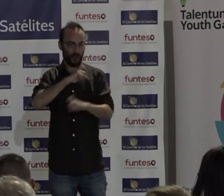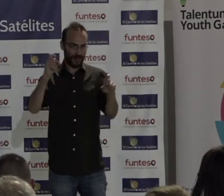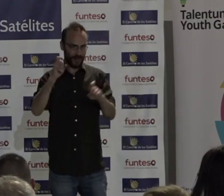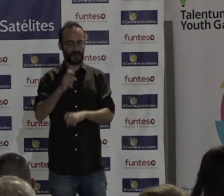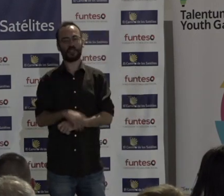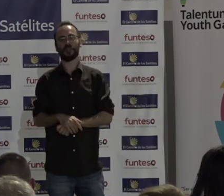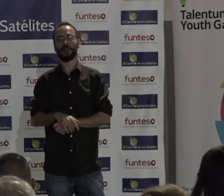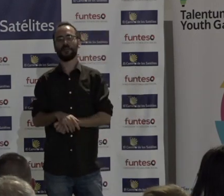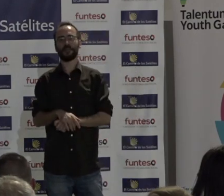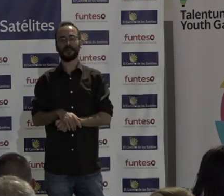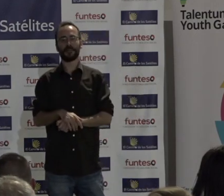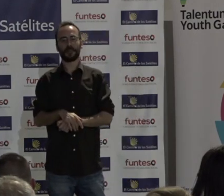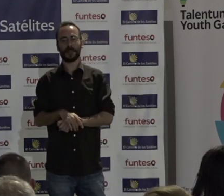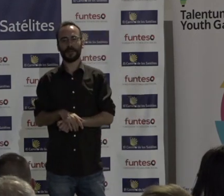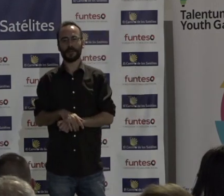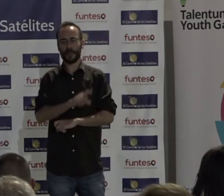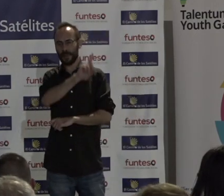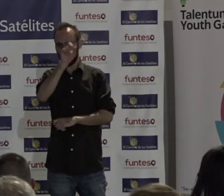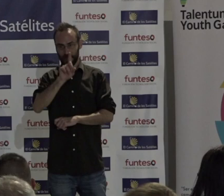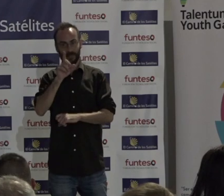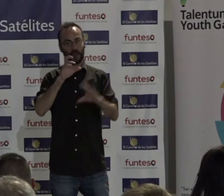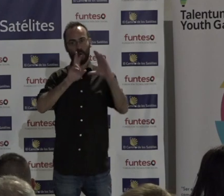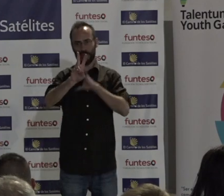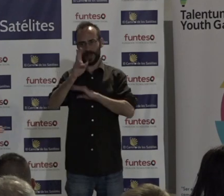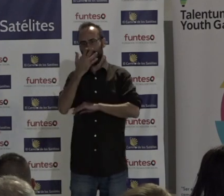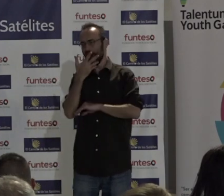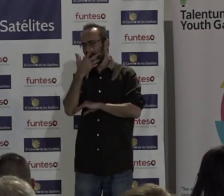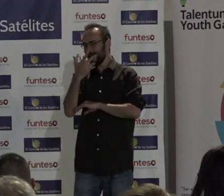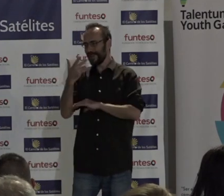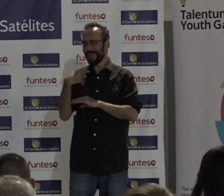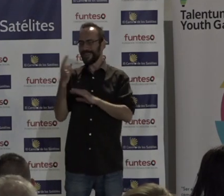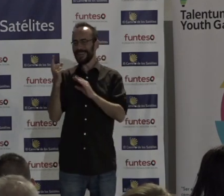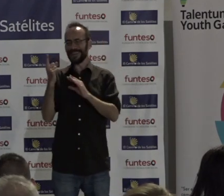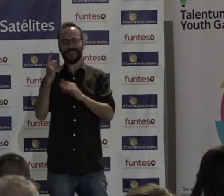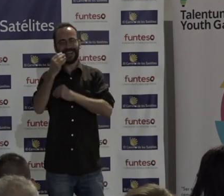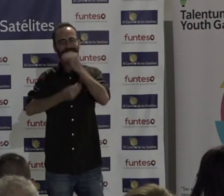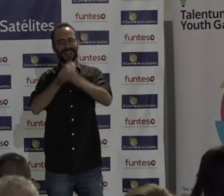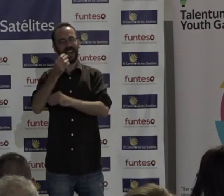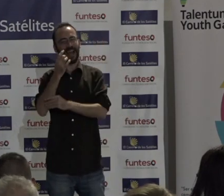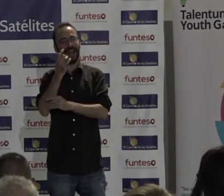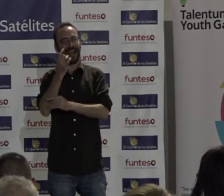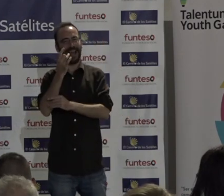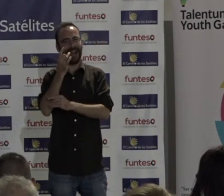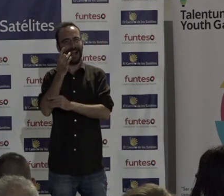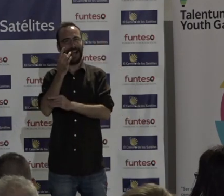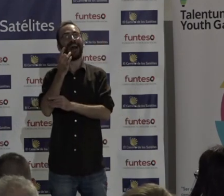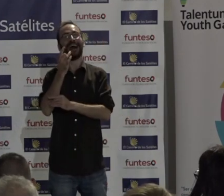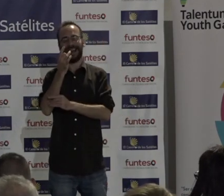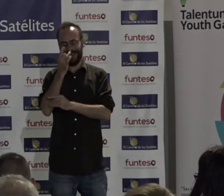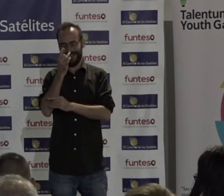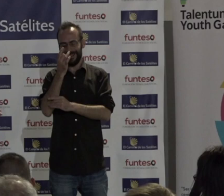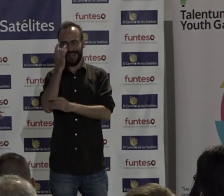en concreto, primero conocimos a Comunicados, hicimos Talentum Youth en Madrid, hizo un eventazo